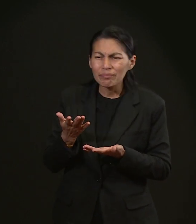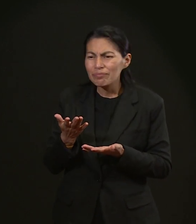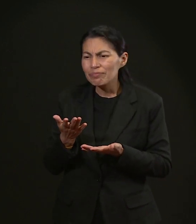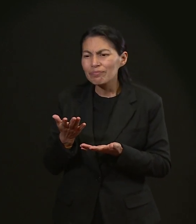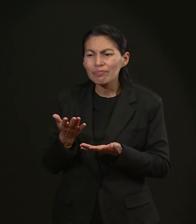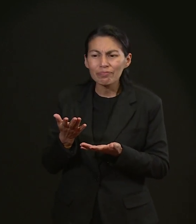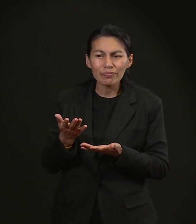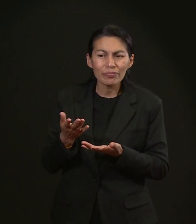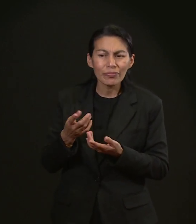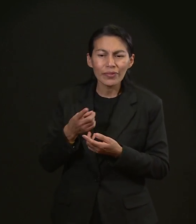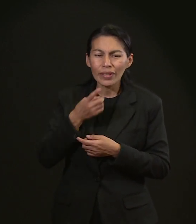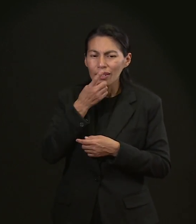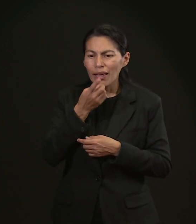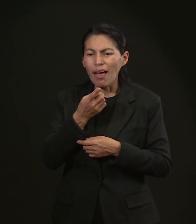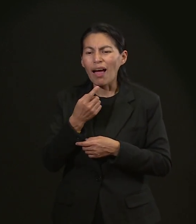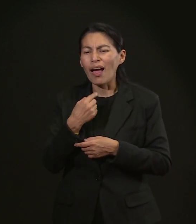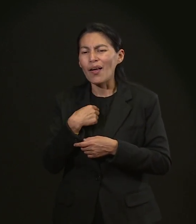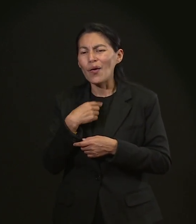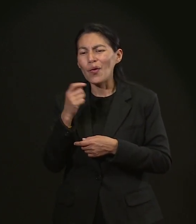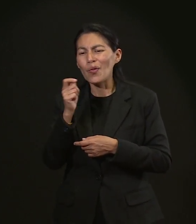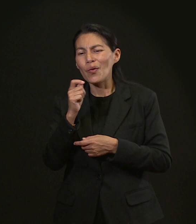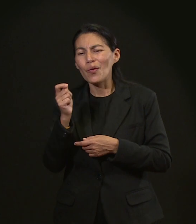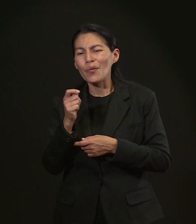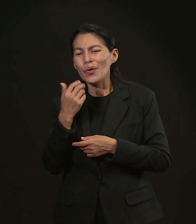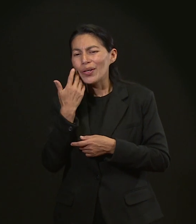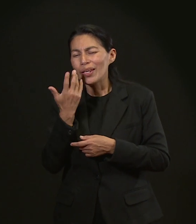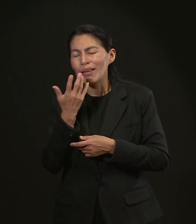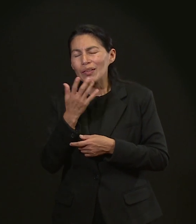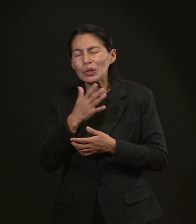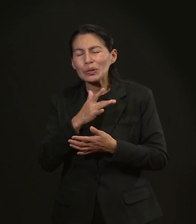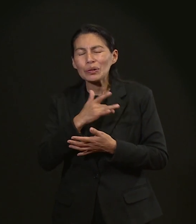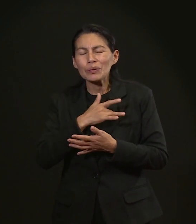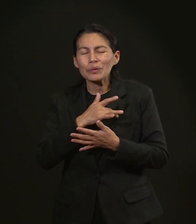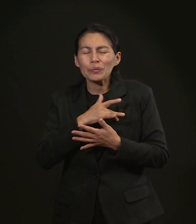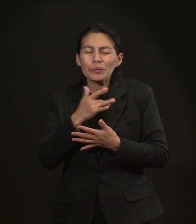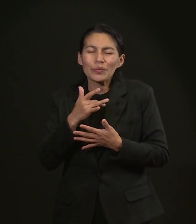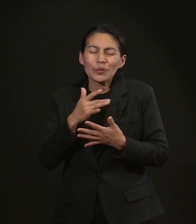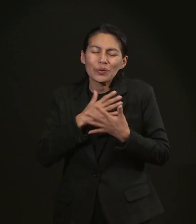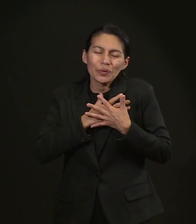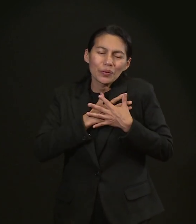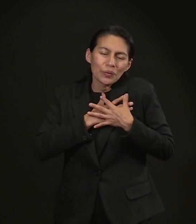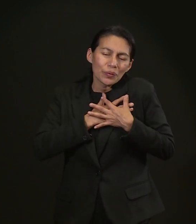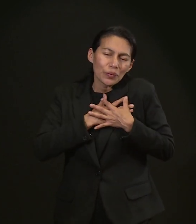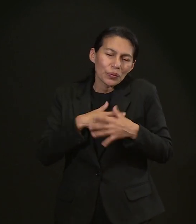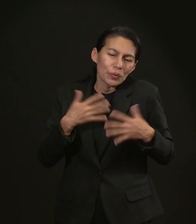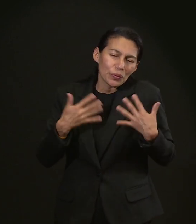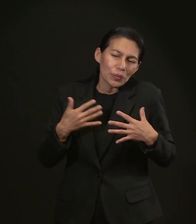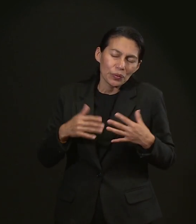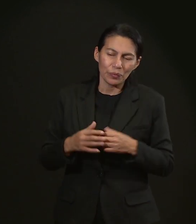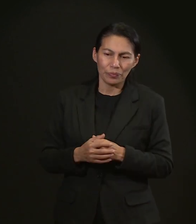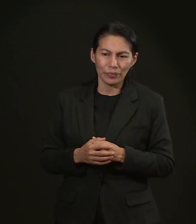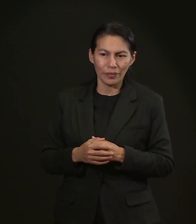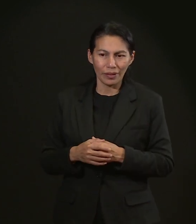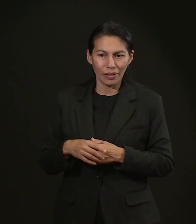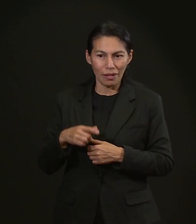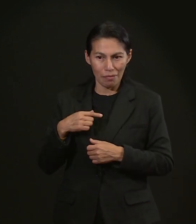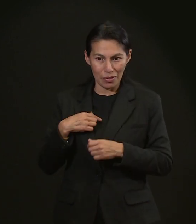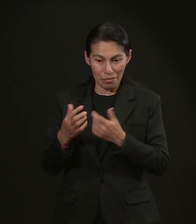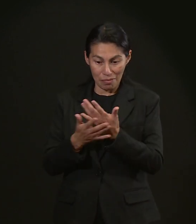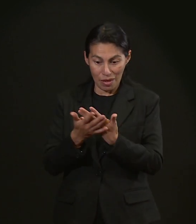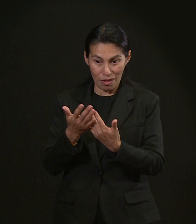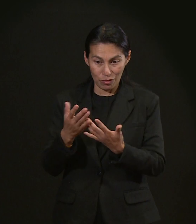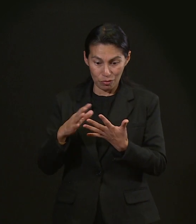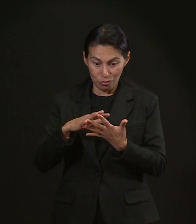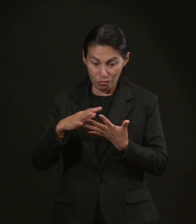yo yo decía yo quisiera un novio para mí pero que me quiera y yo quisiera uno